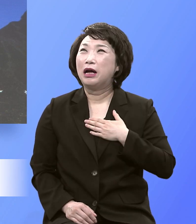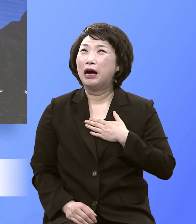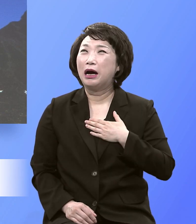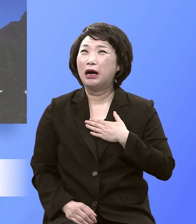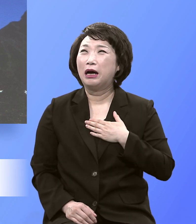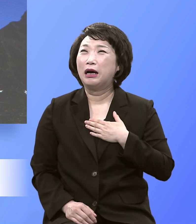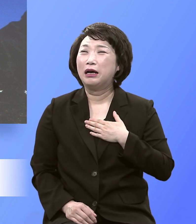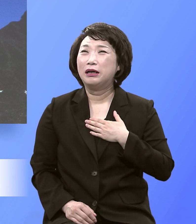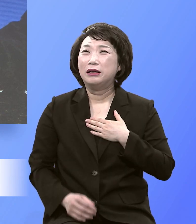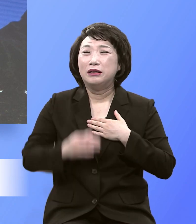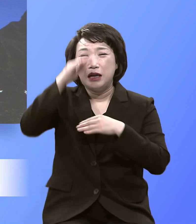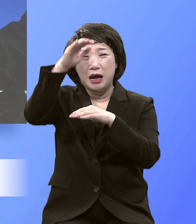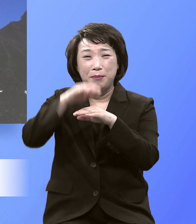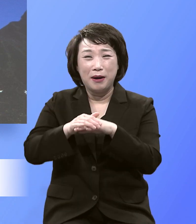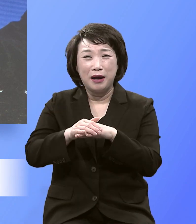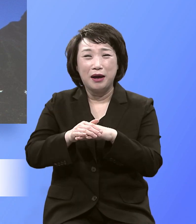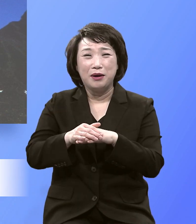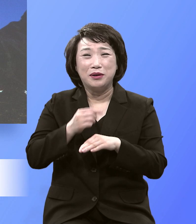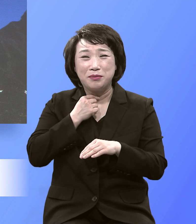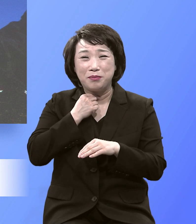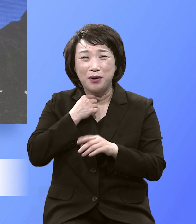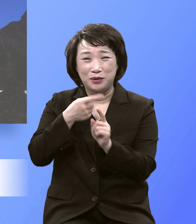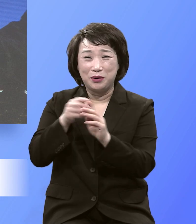예배드리러 교회 가는 일에